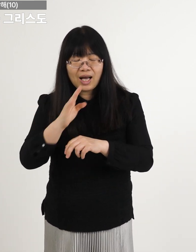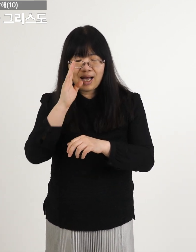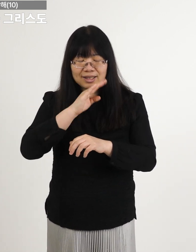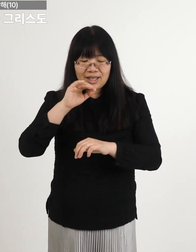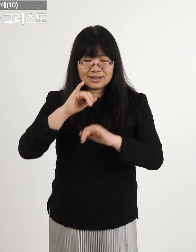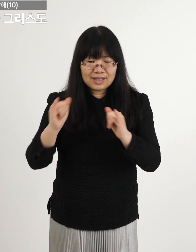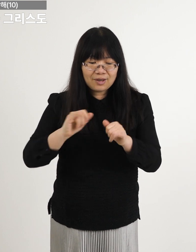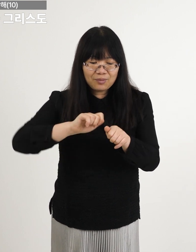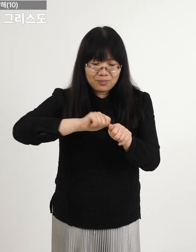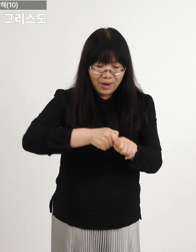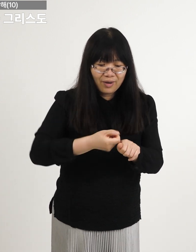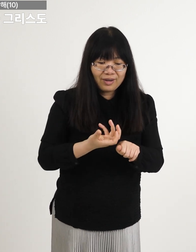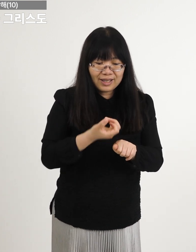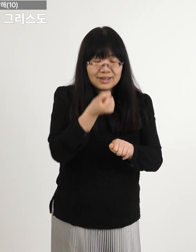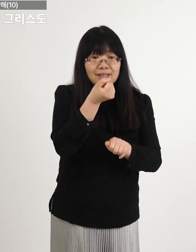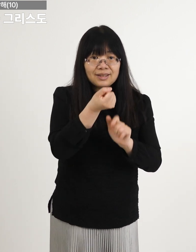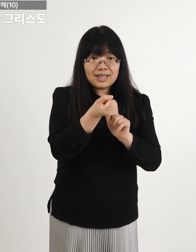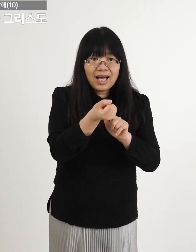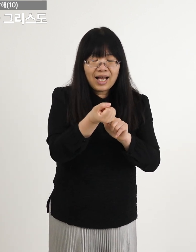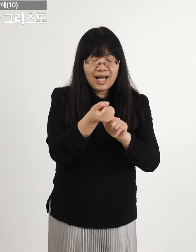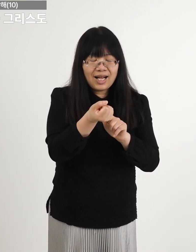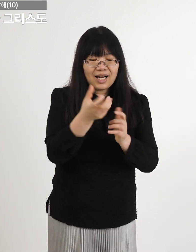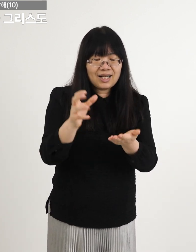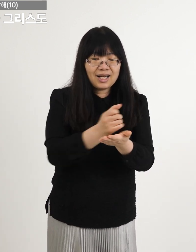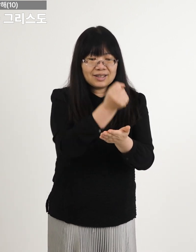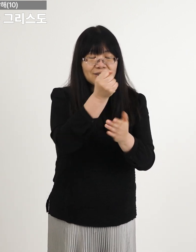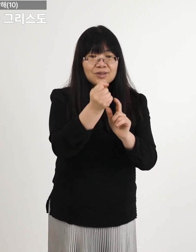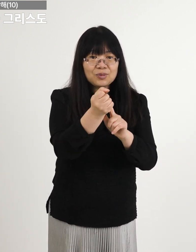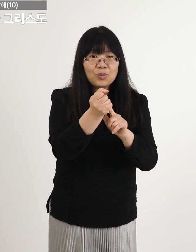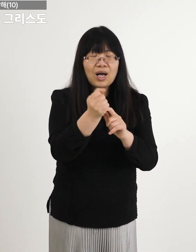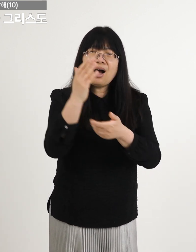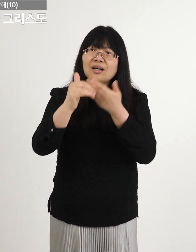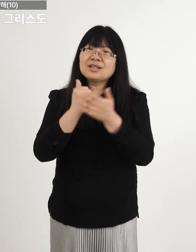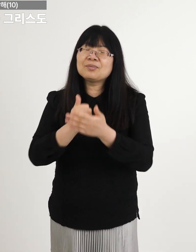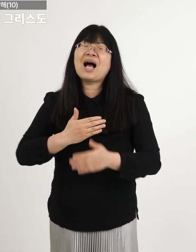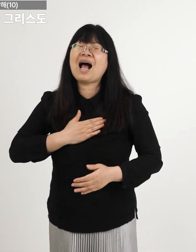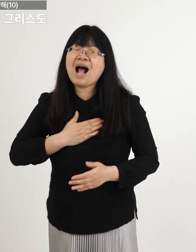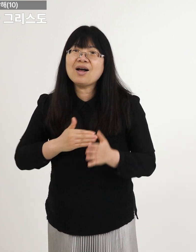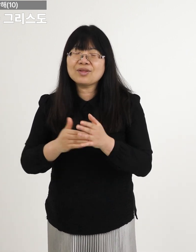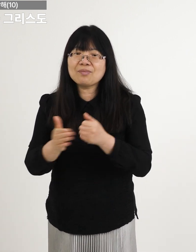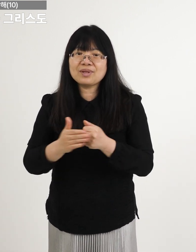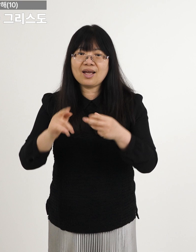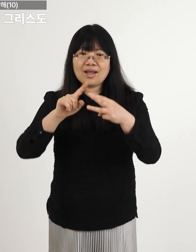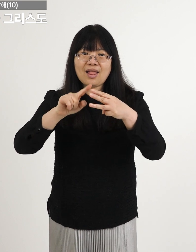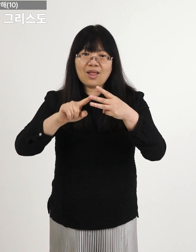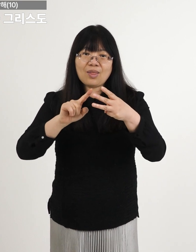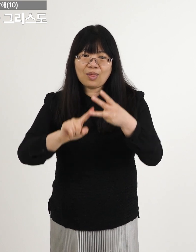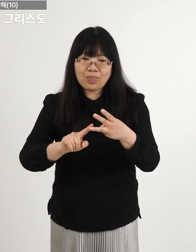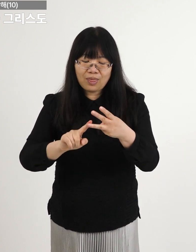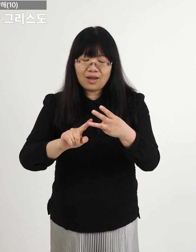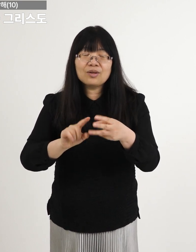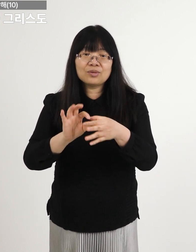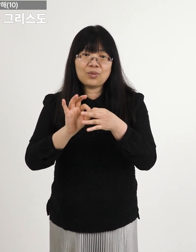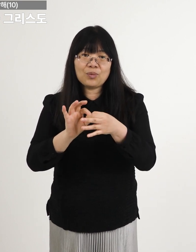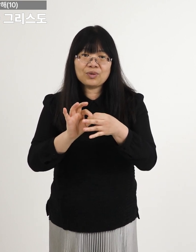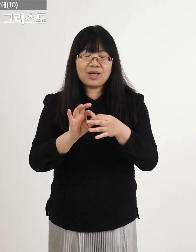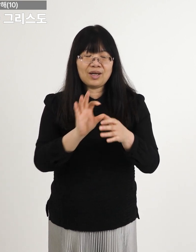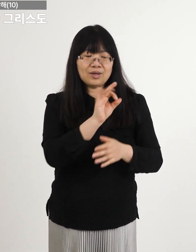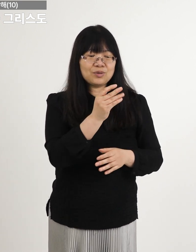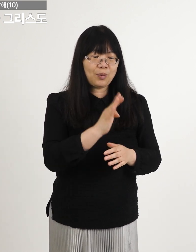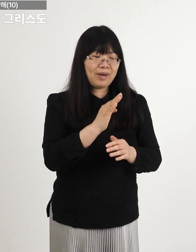주절거리며 욥을 맹공을 퍼부었던, 그것도 3차례에 걸쳐 욥을 공격했던 이 친구들을